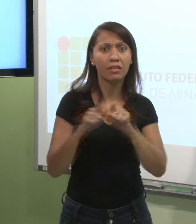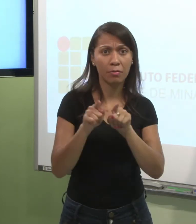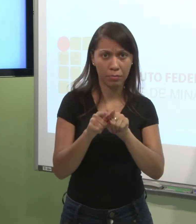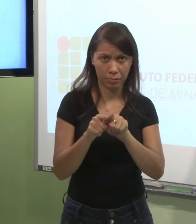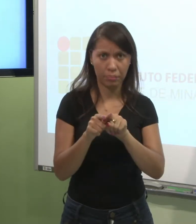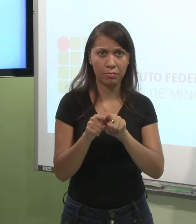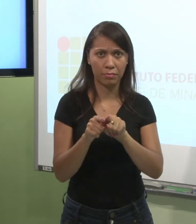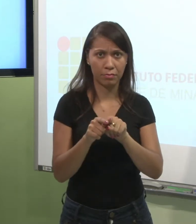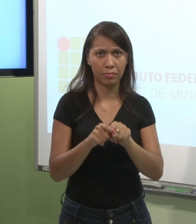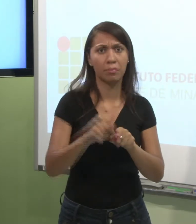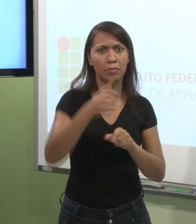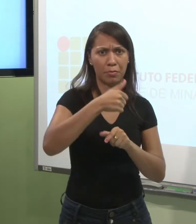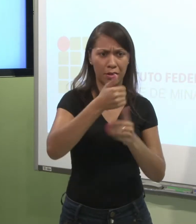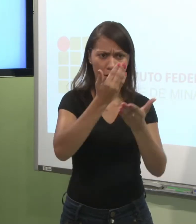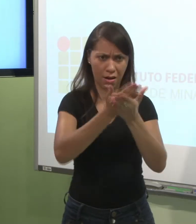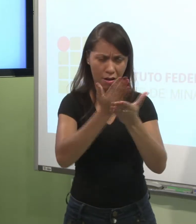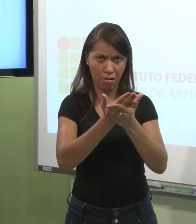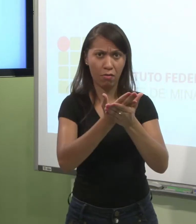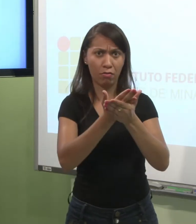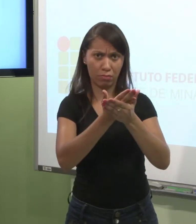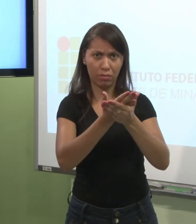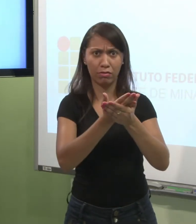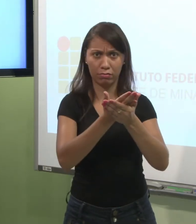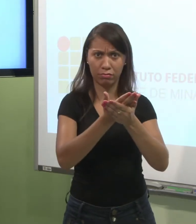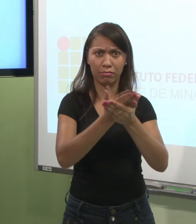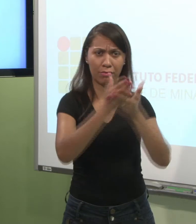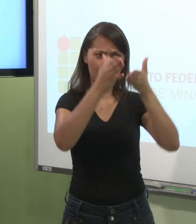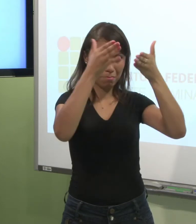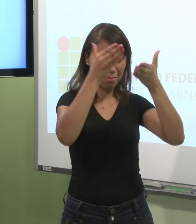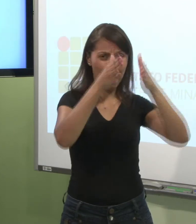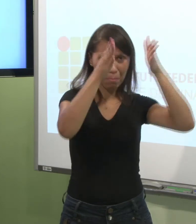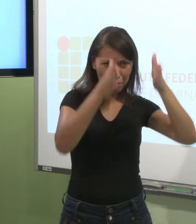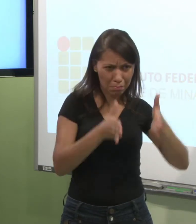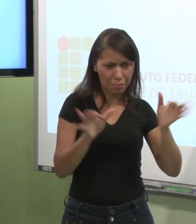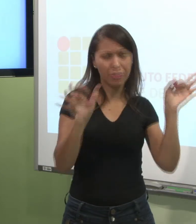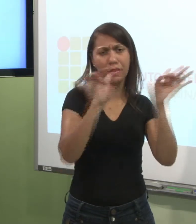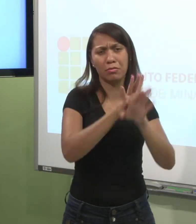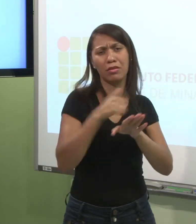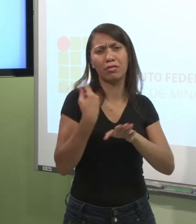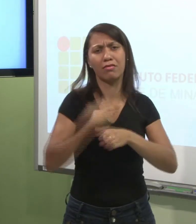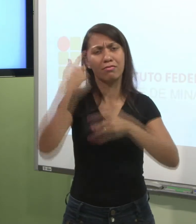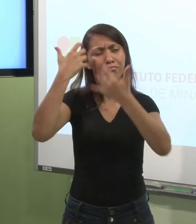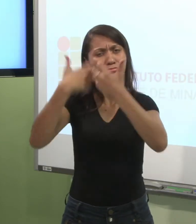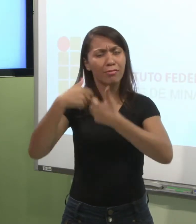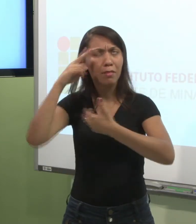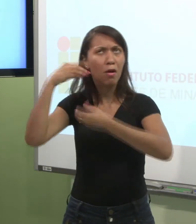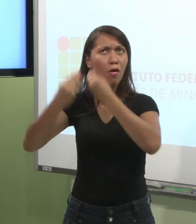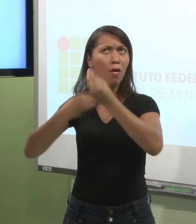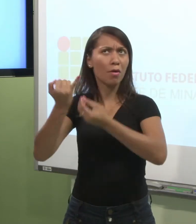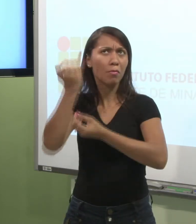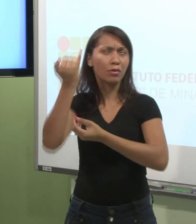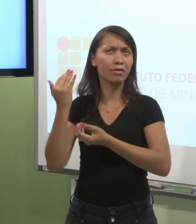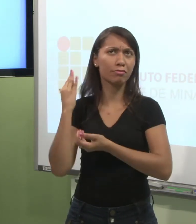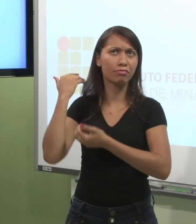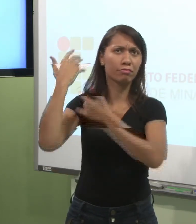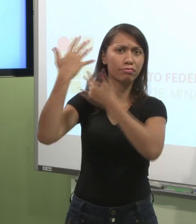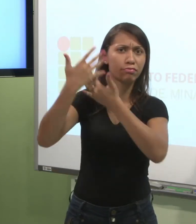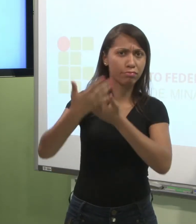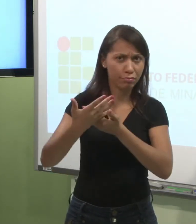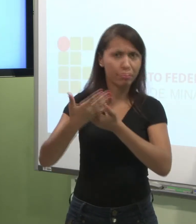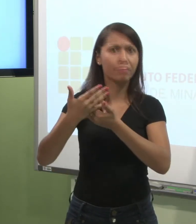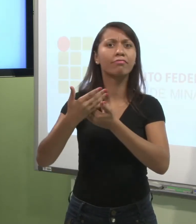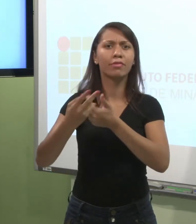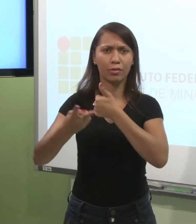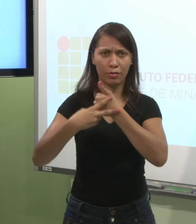Chegamos ao final da primeira parte da nossa videoaula. Foi mesmo um momento para relembrarmos algumas definições importantes sobre verbos.